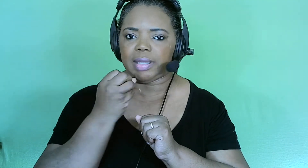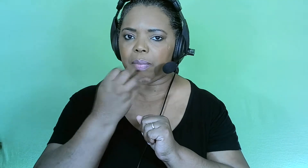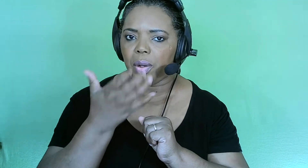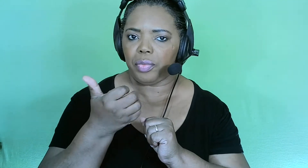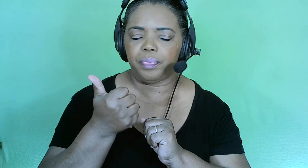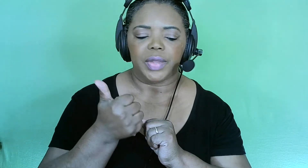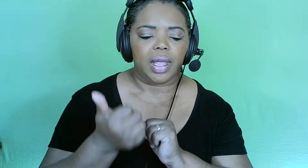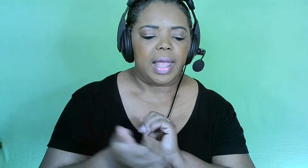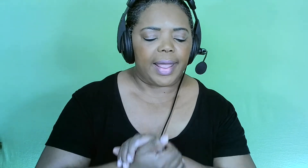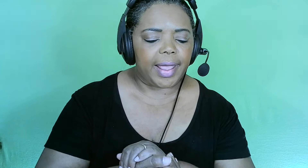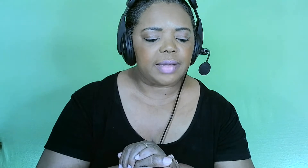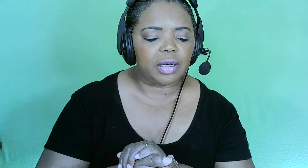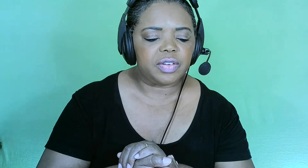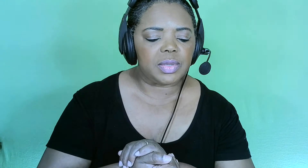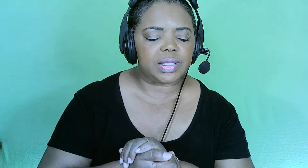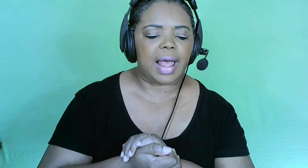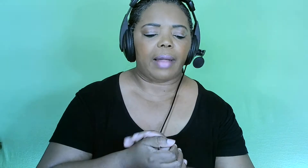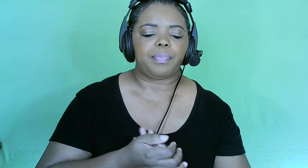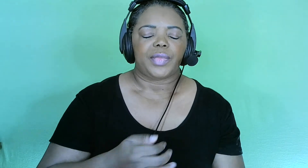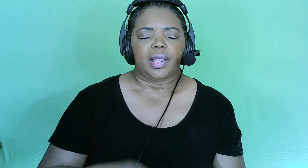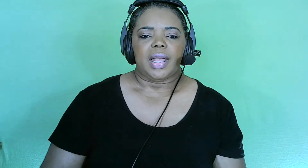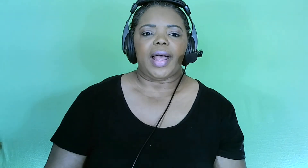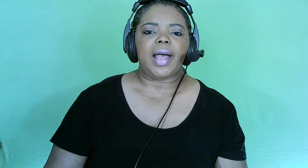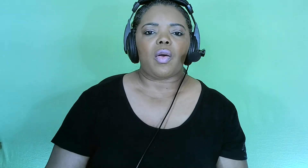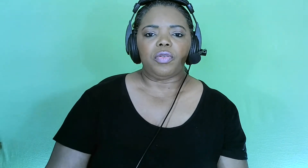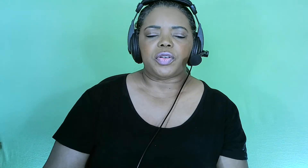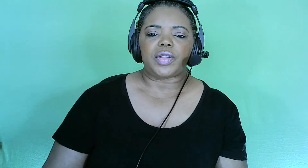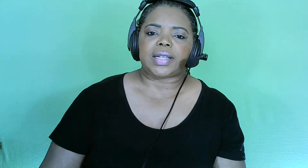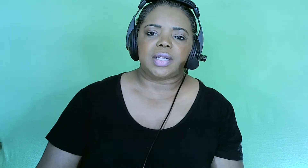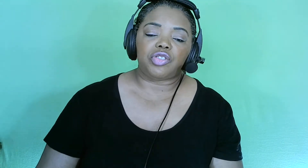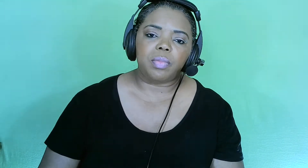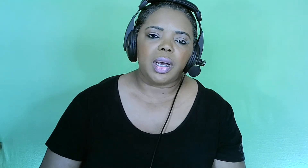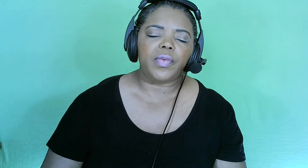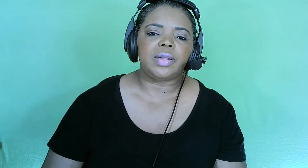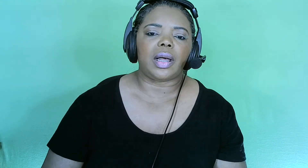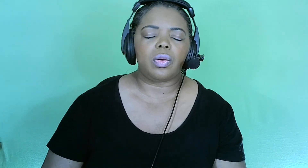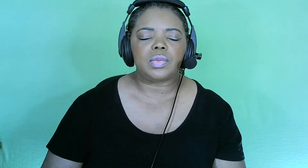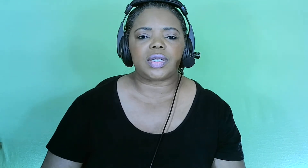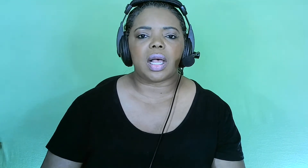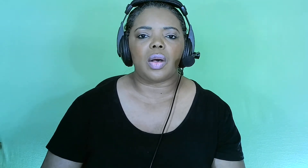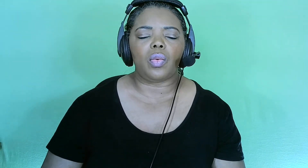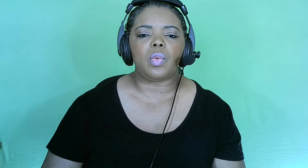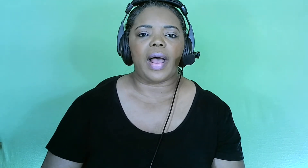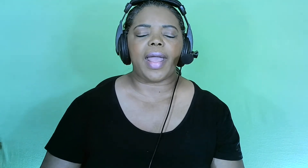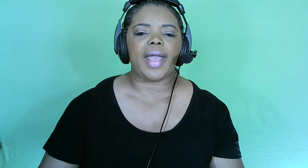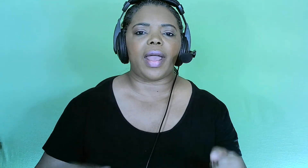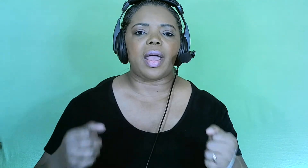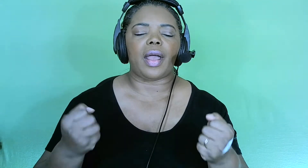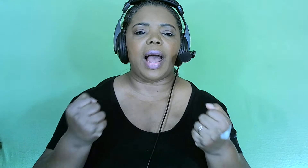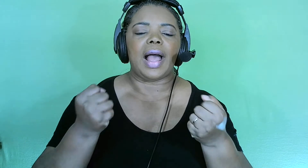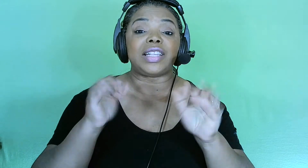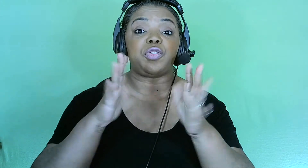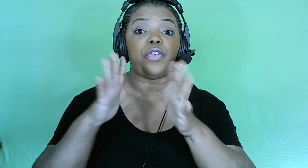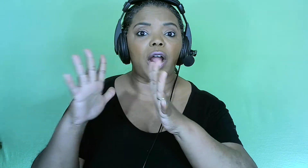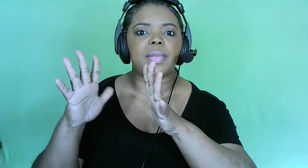tá bom? Então vamos lá. A configuração de mão, então, são as formas,